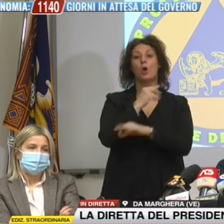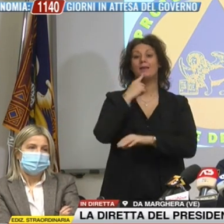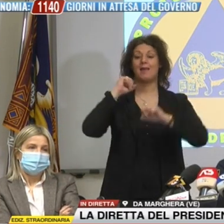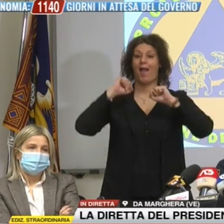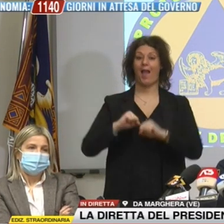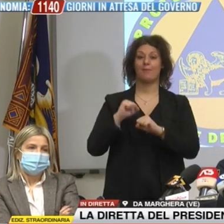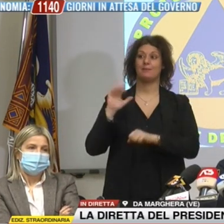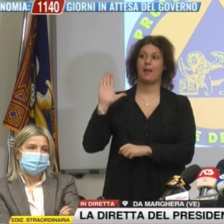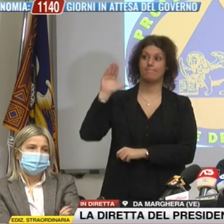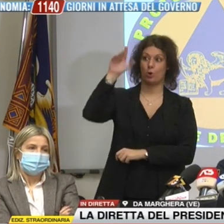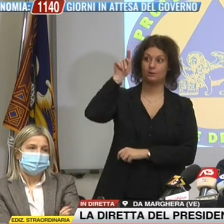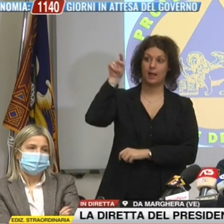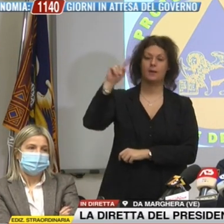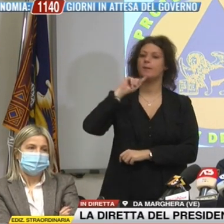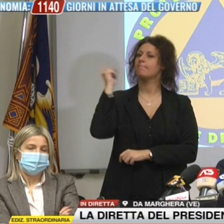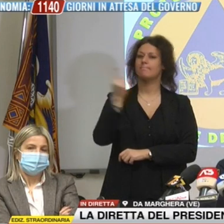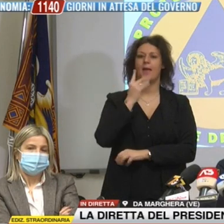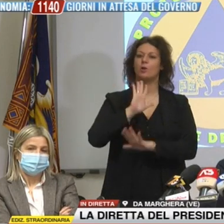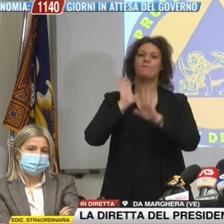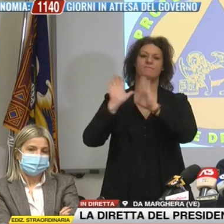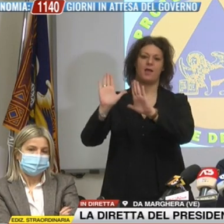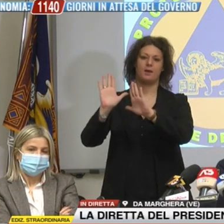nelle prossime ore.